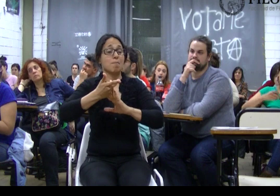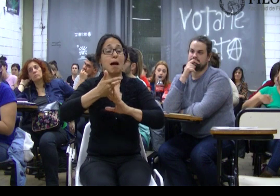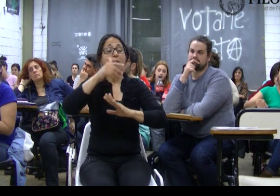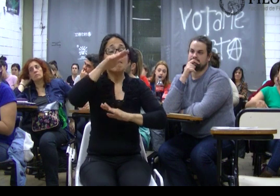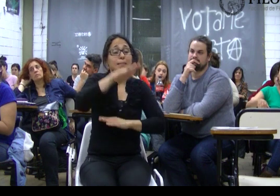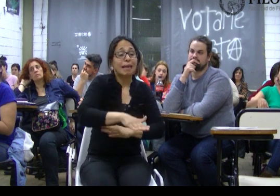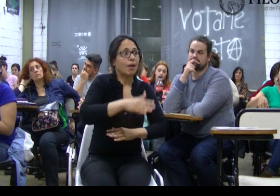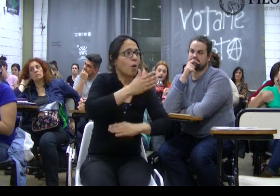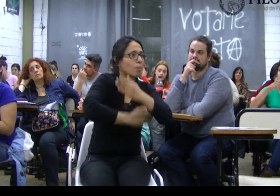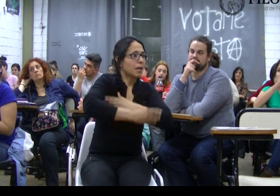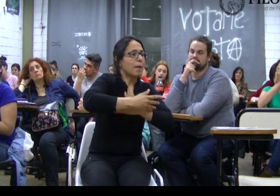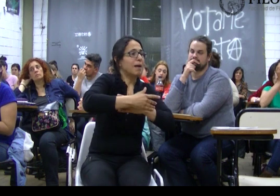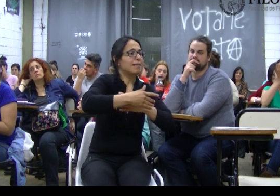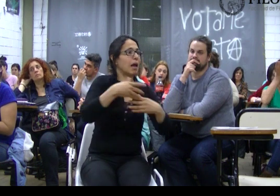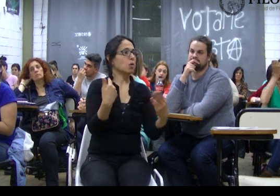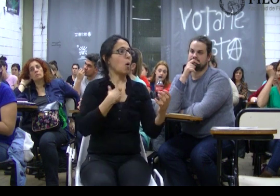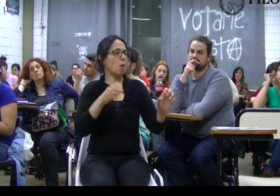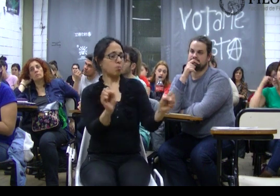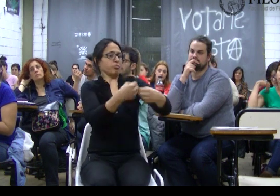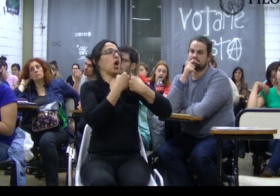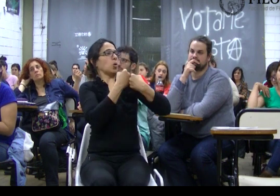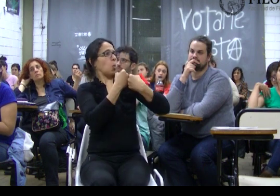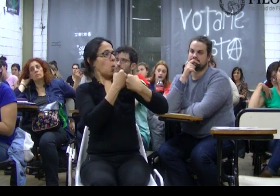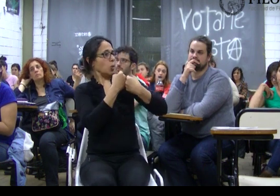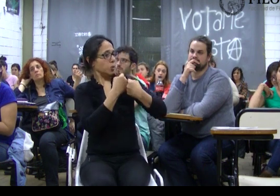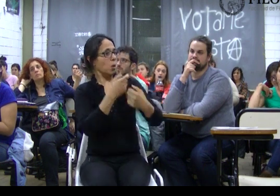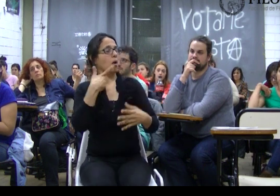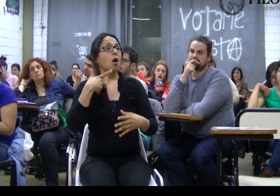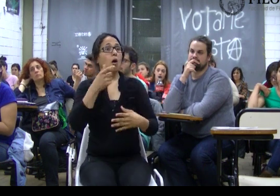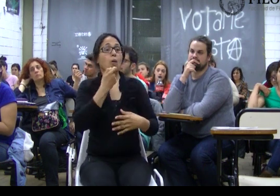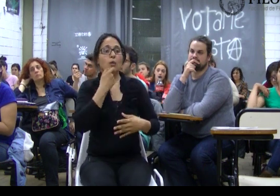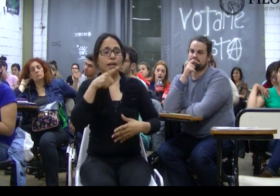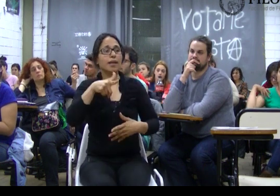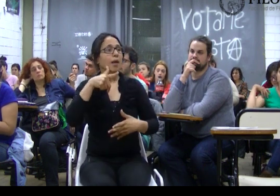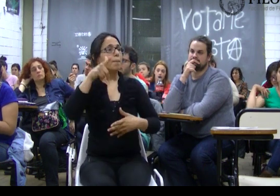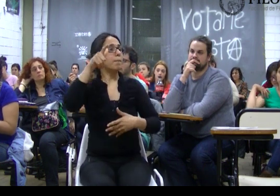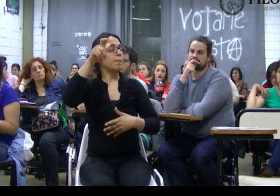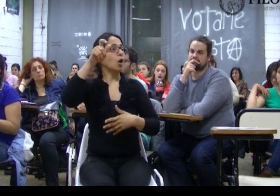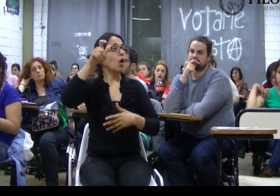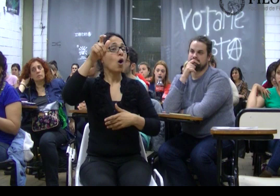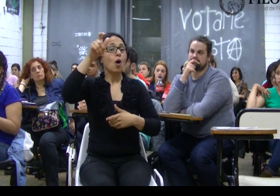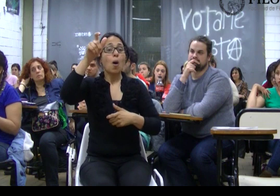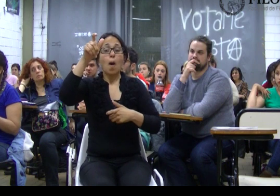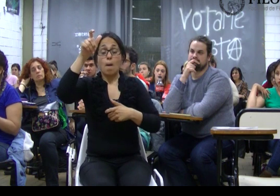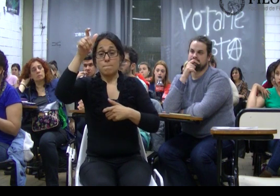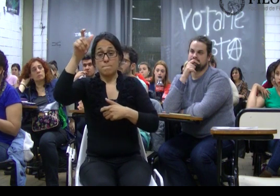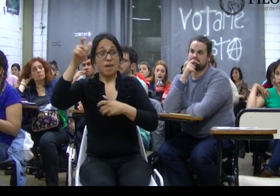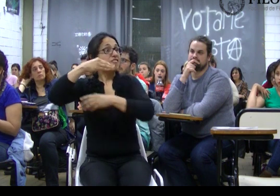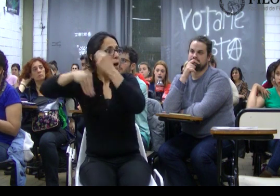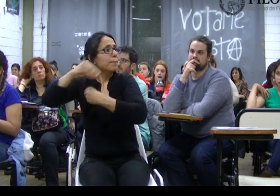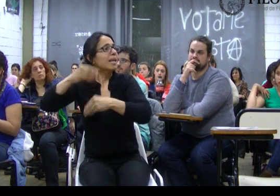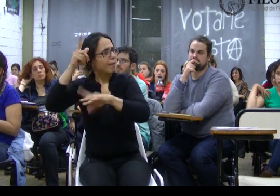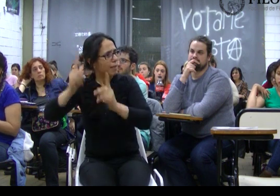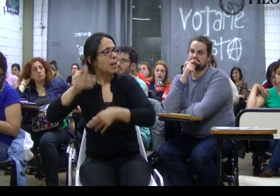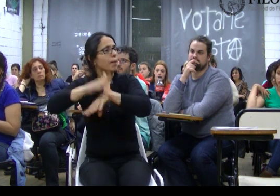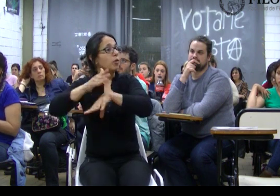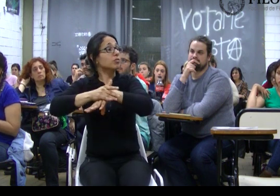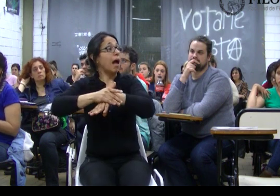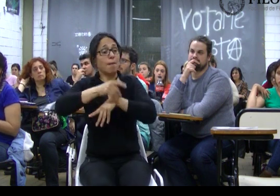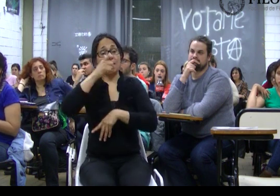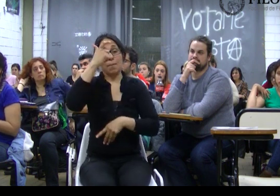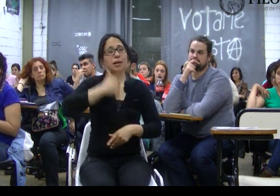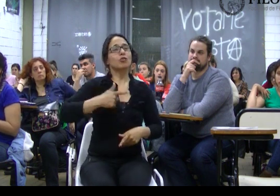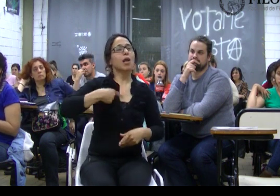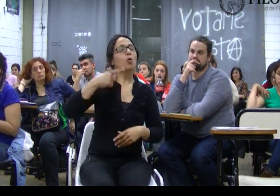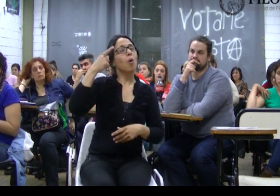son las que les atan las manos a las personas con discapacidad intelectual cuando se masturban. Yo no digo que las familias